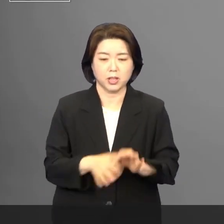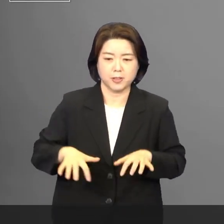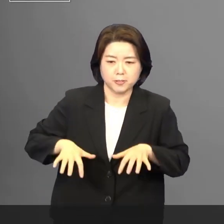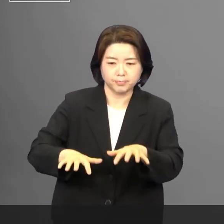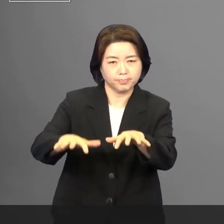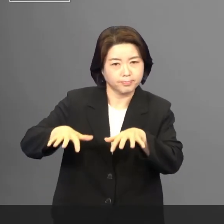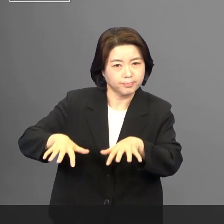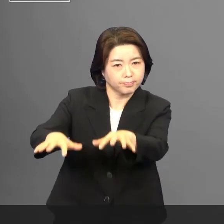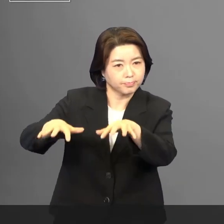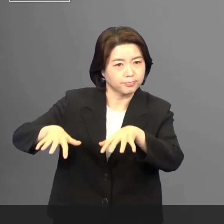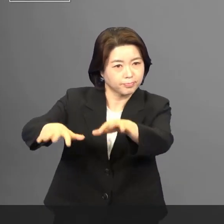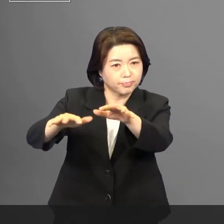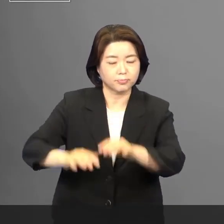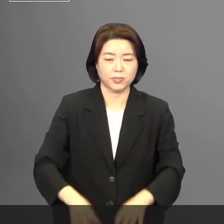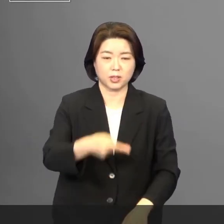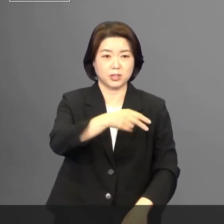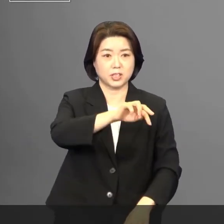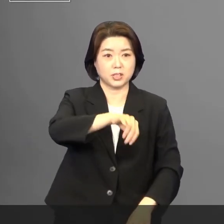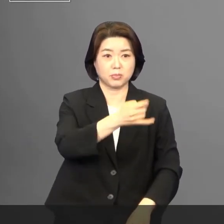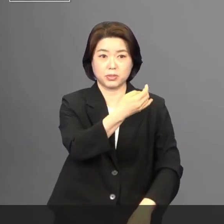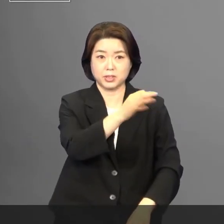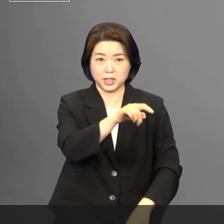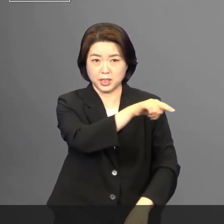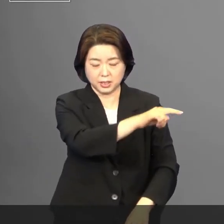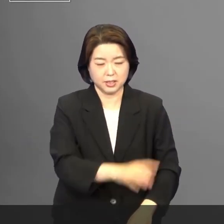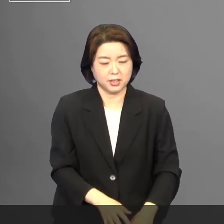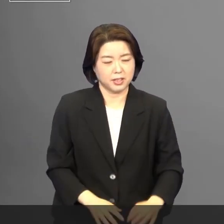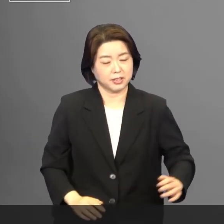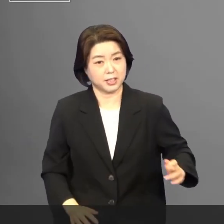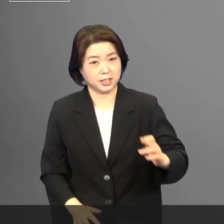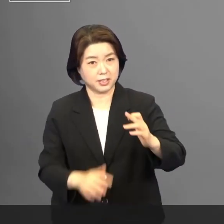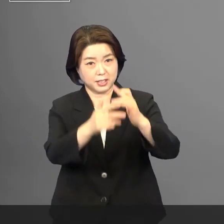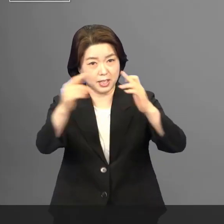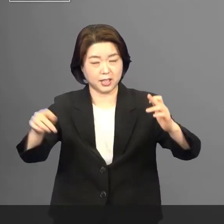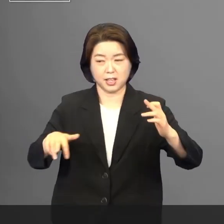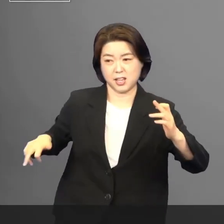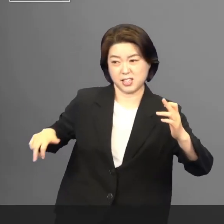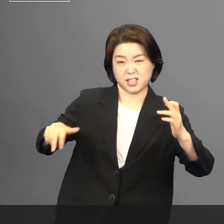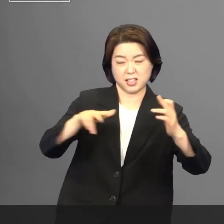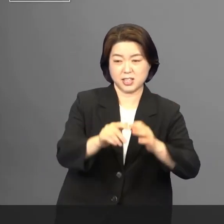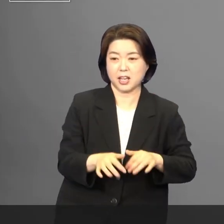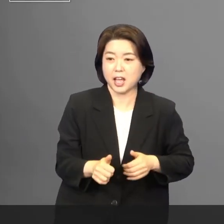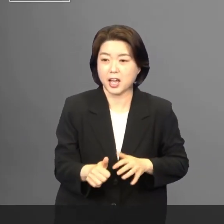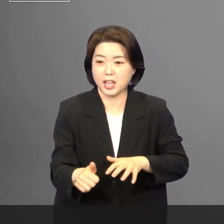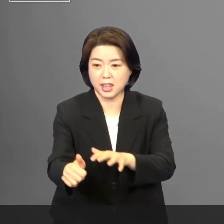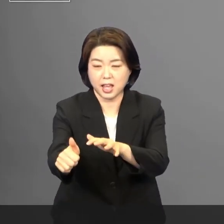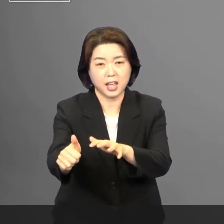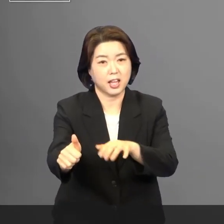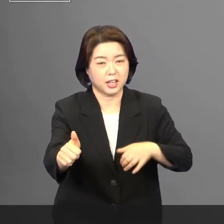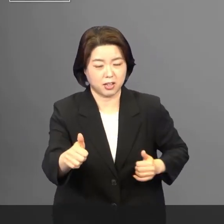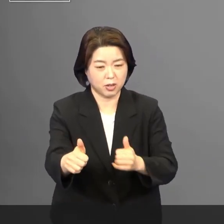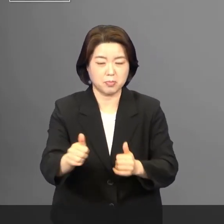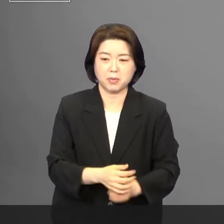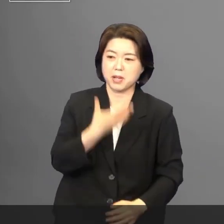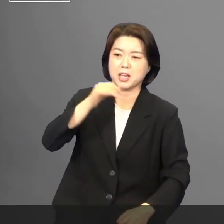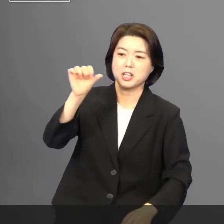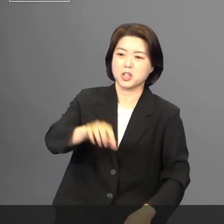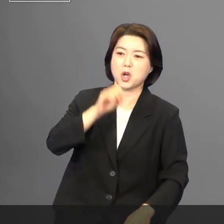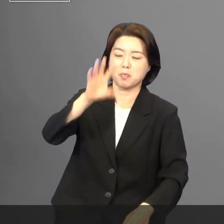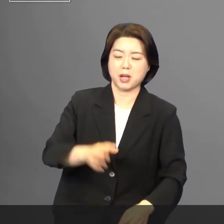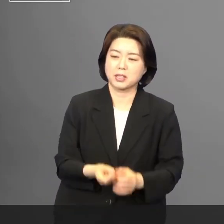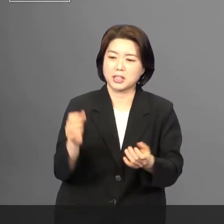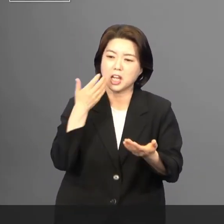갔다. 그래도 시므이는 여전히 산비탈을 타고 다윗을 따라오면서 저주하며 그 곁에서 돌을